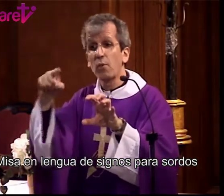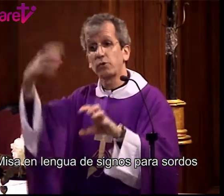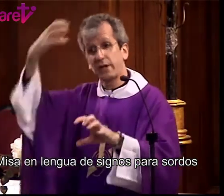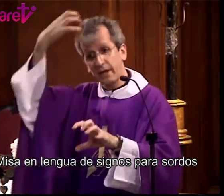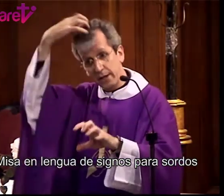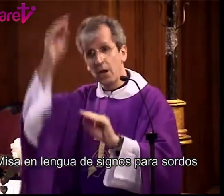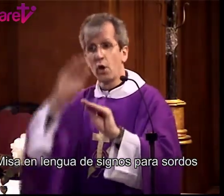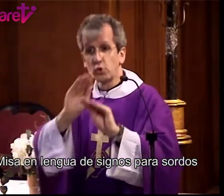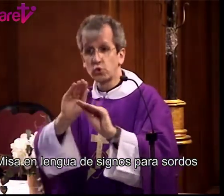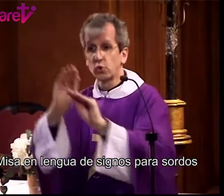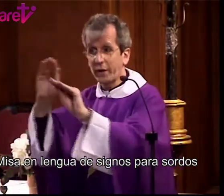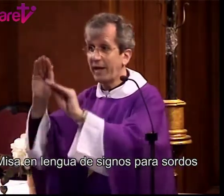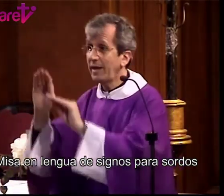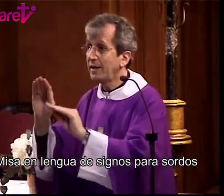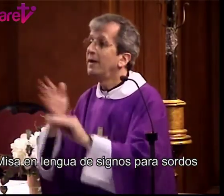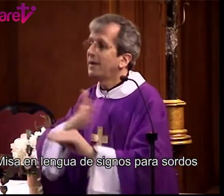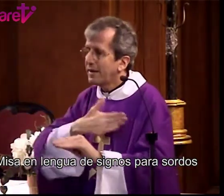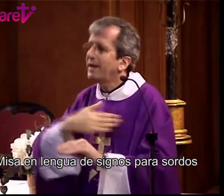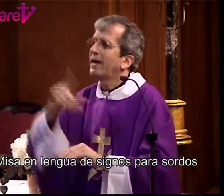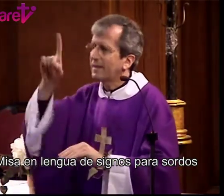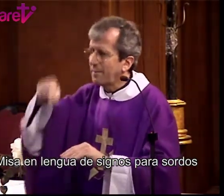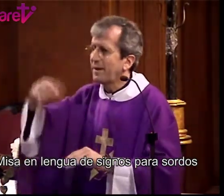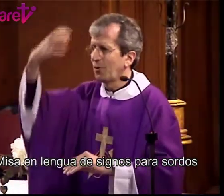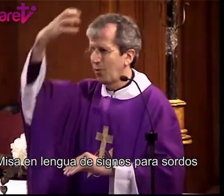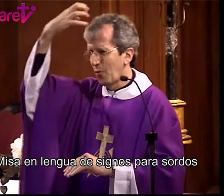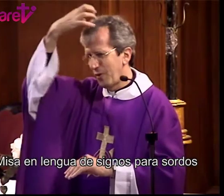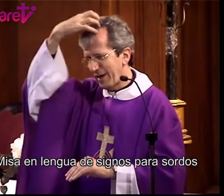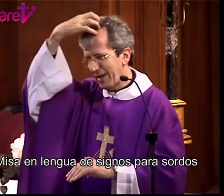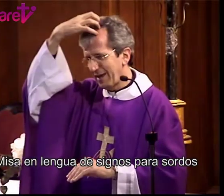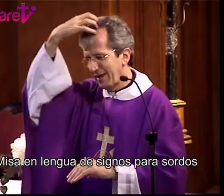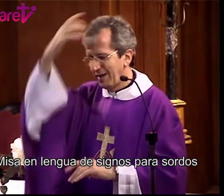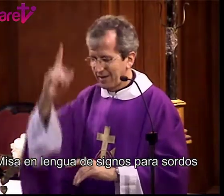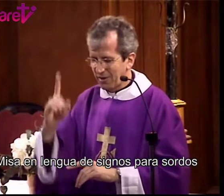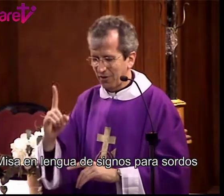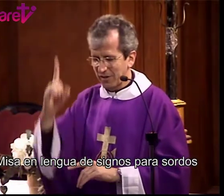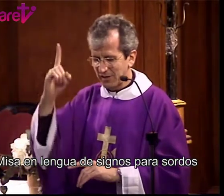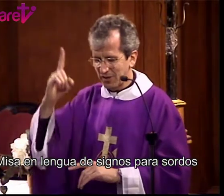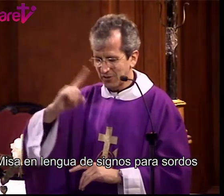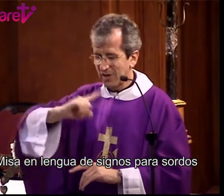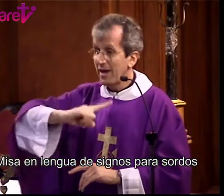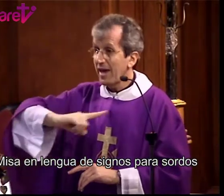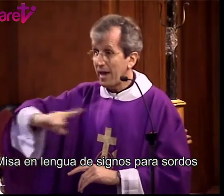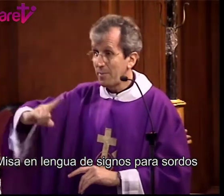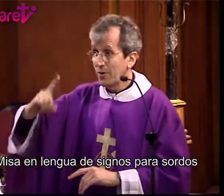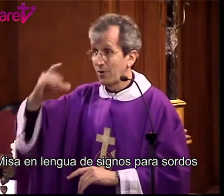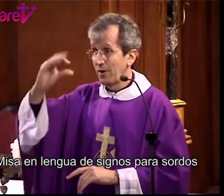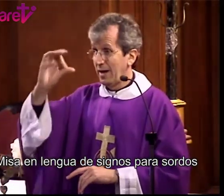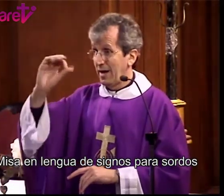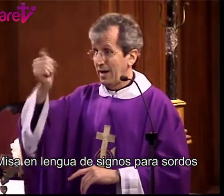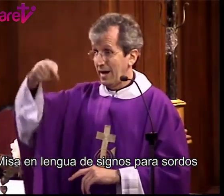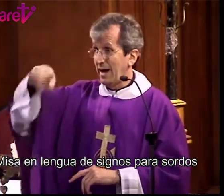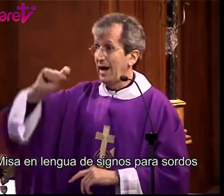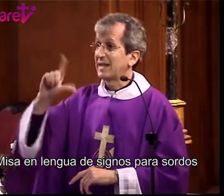tenía su rey, querían también un rey. Entonces Dios envió a